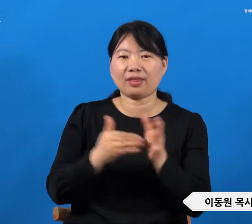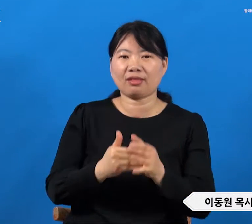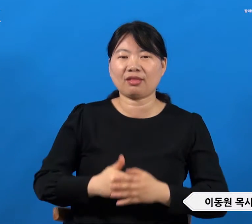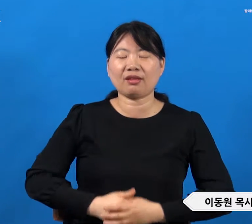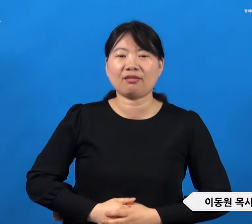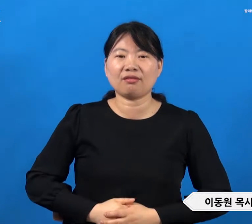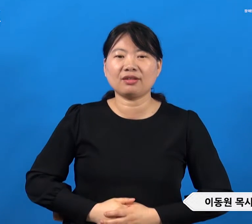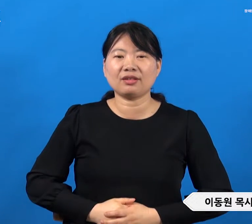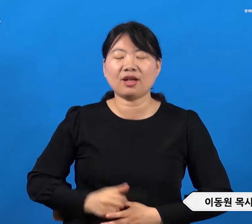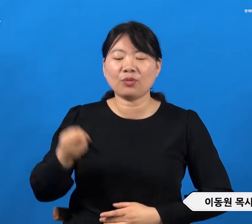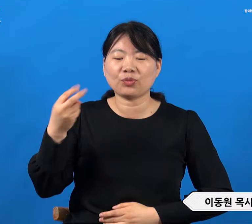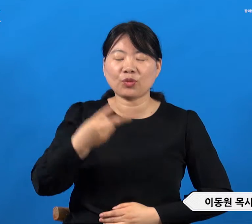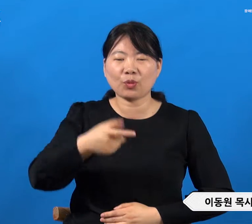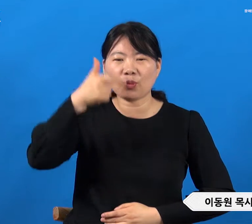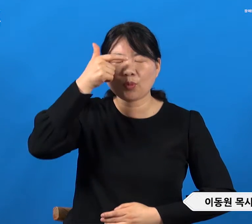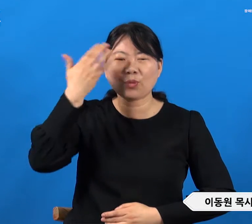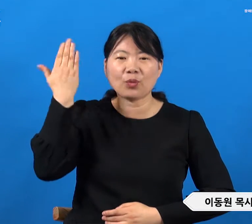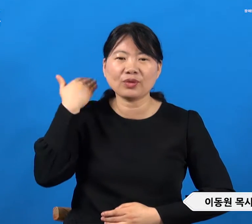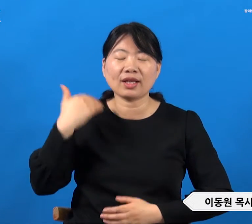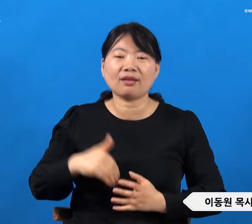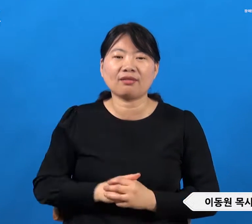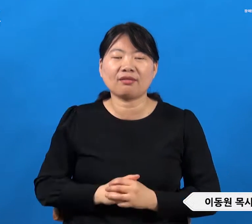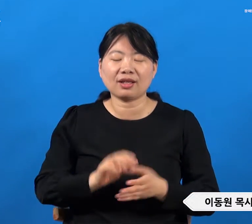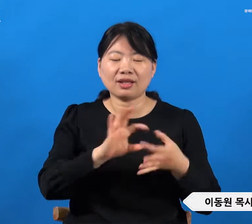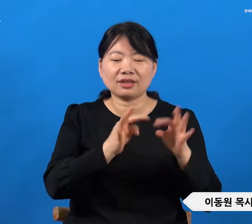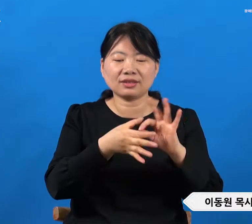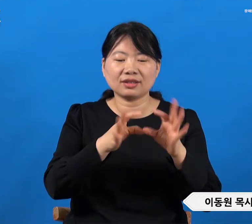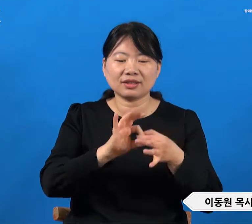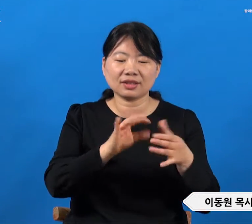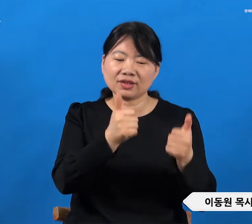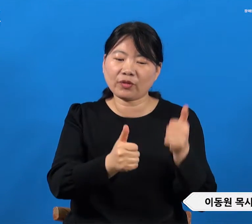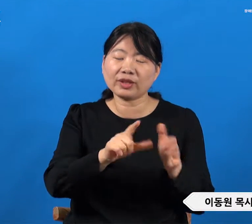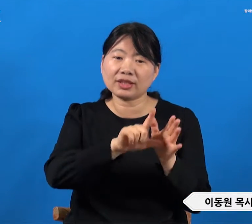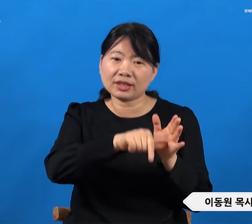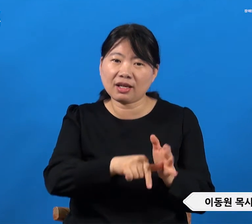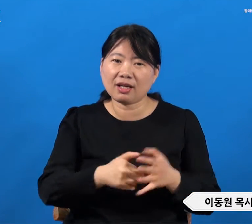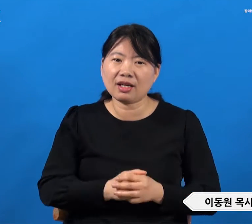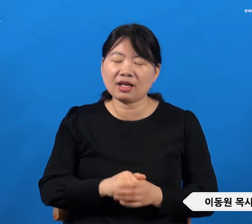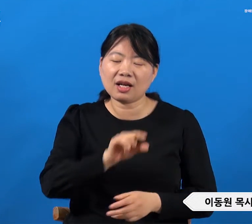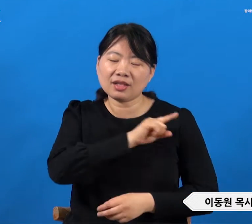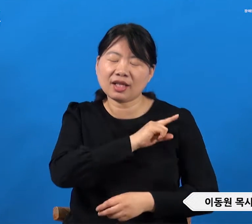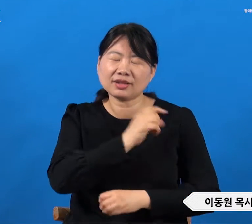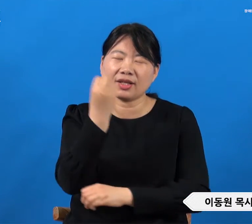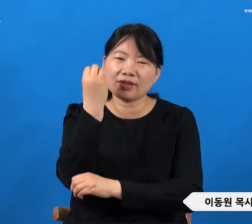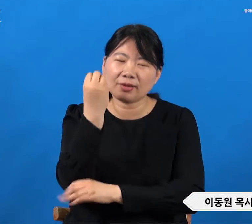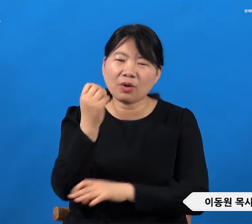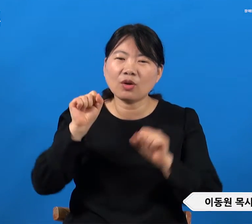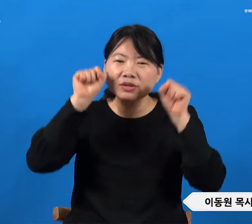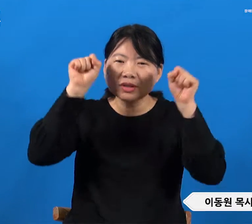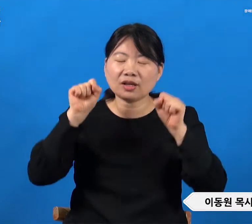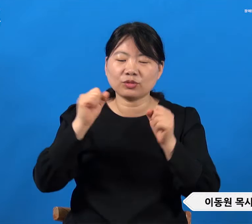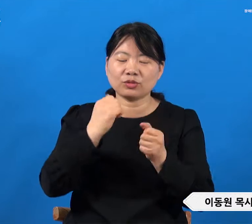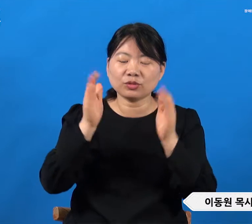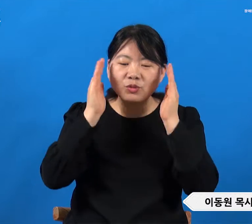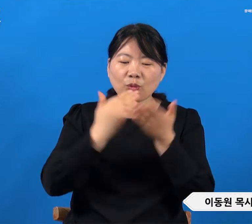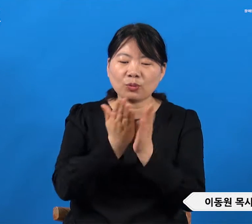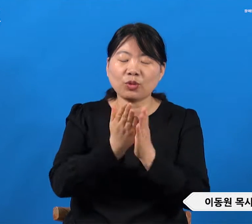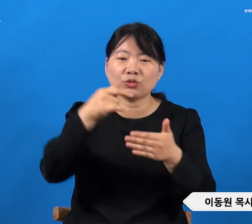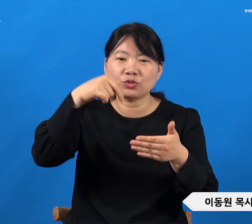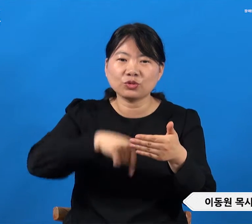있습니다. 그리고 고대 그리스 경기에서 가장 기본적인 체육